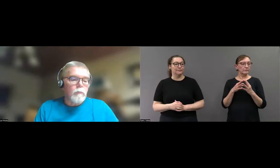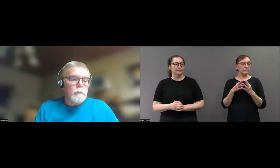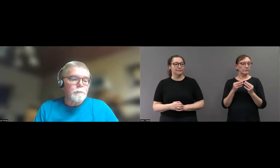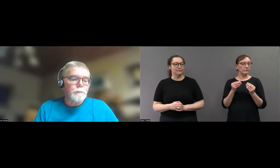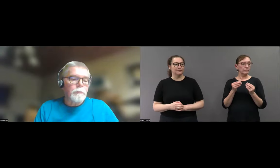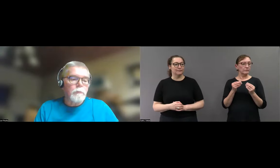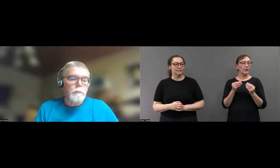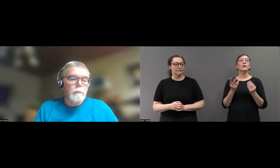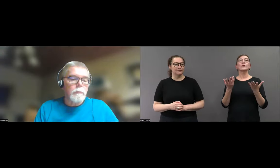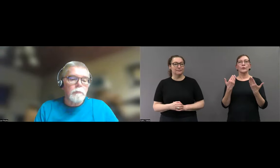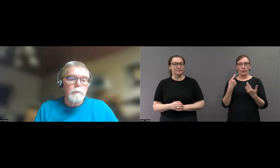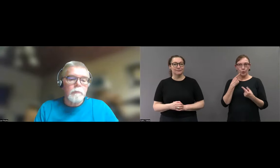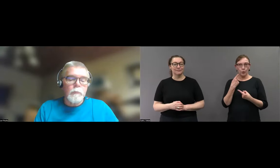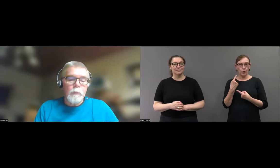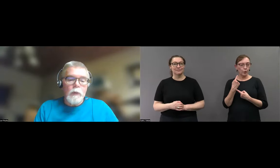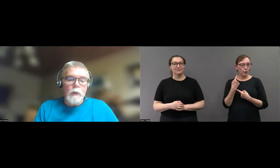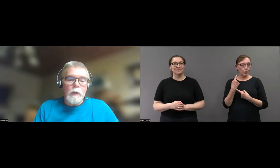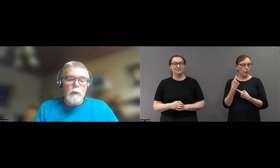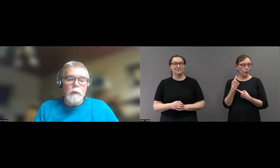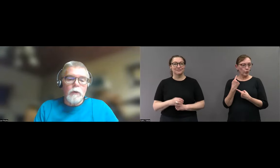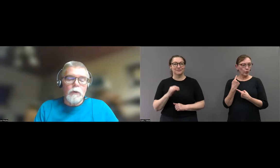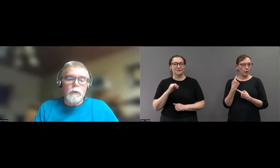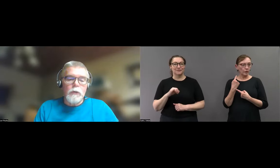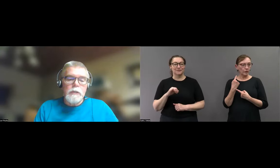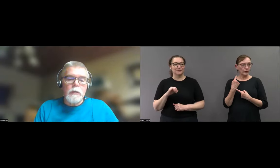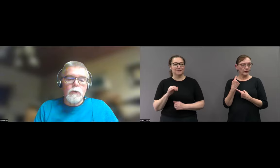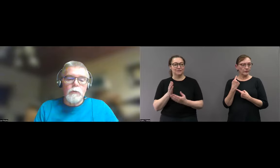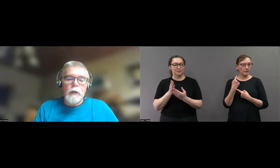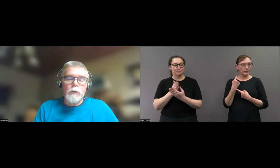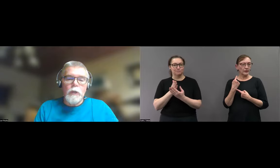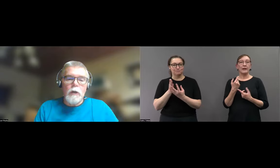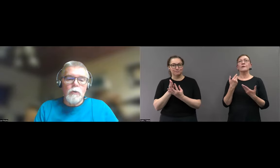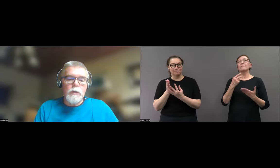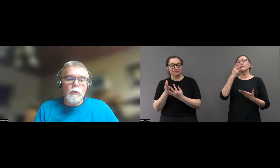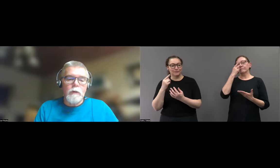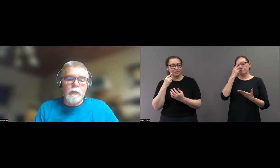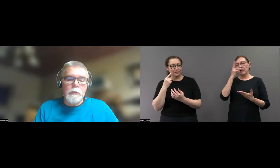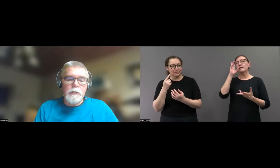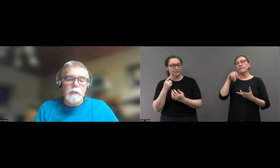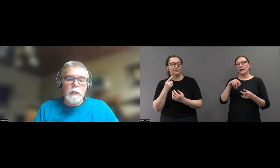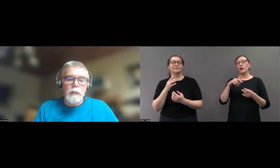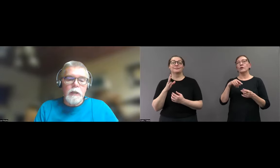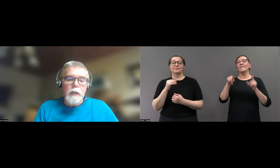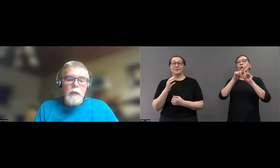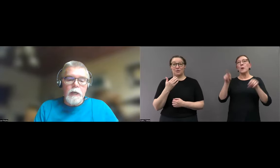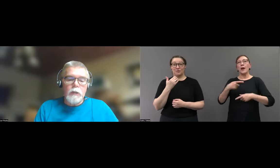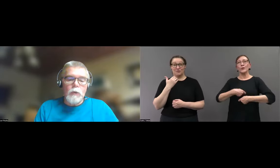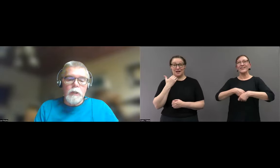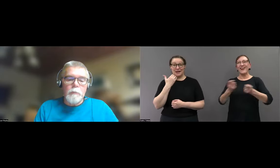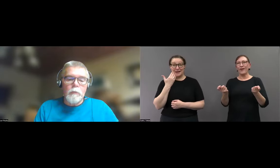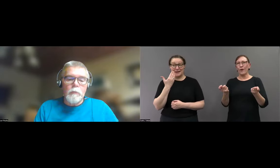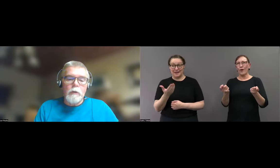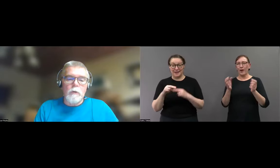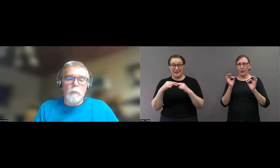Ihmeellistä. Nyt kuuluu taas. Joo, nyt oikeastaan tuo näytön jako on seuraava, että mä saisin täältä